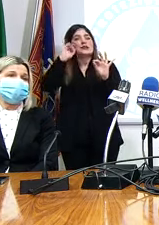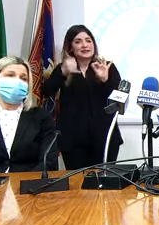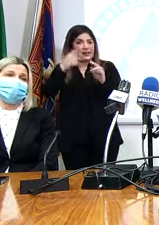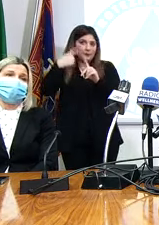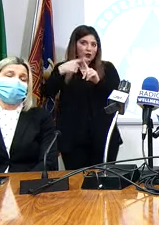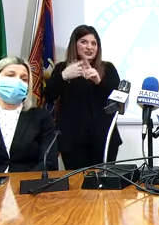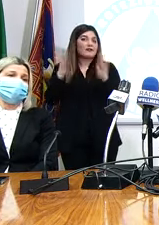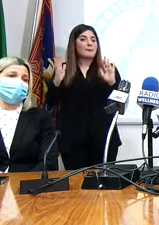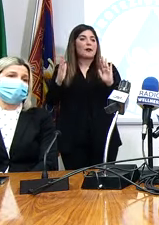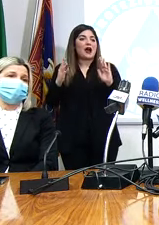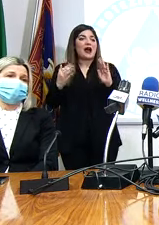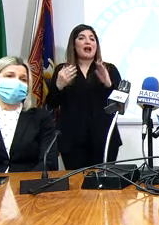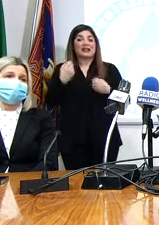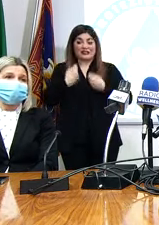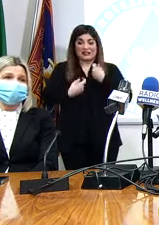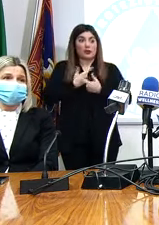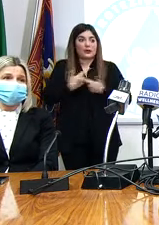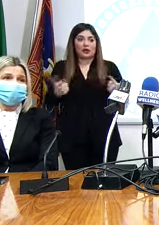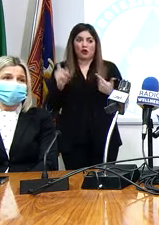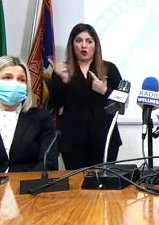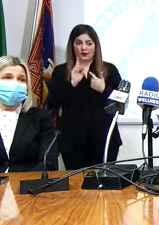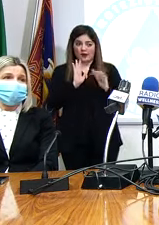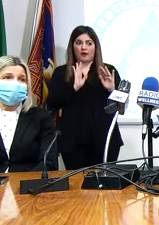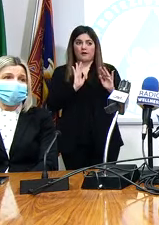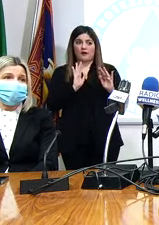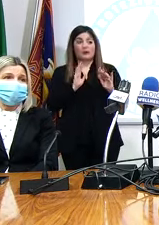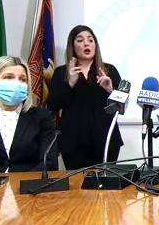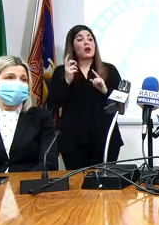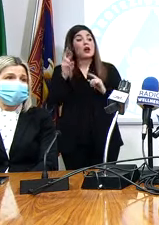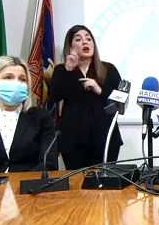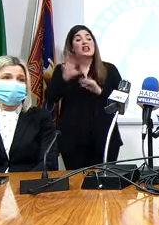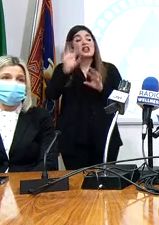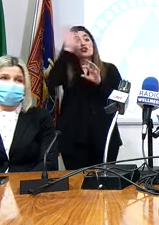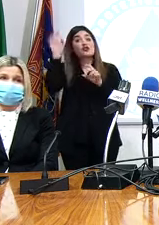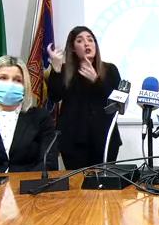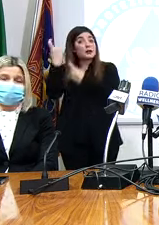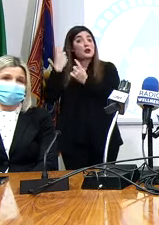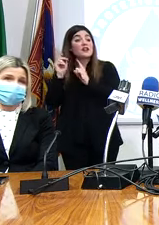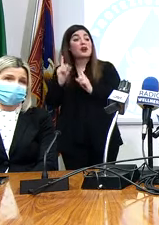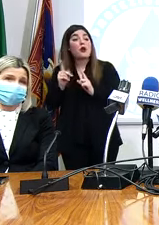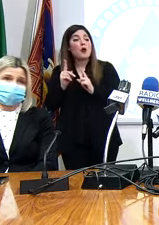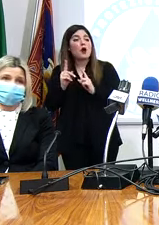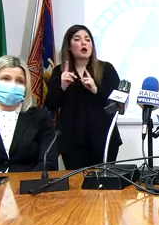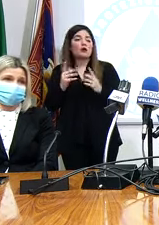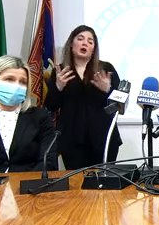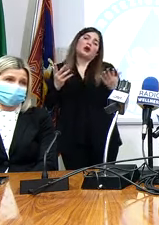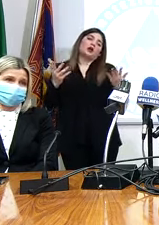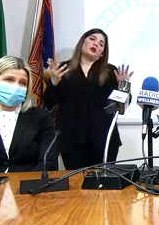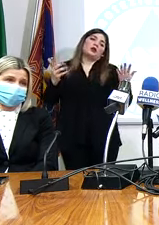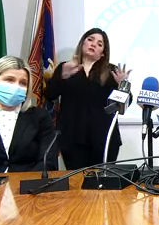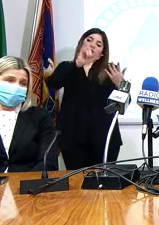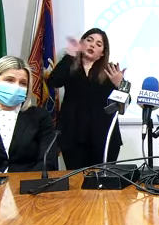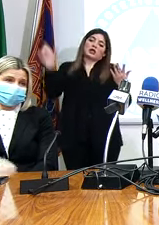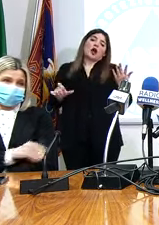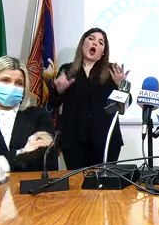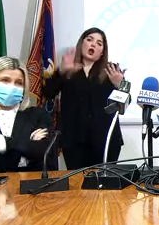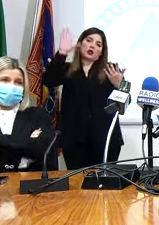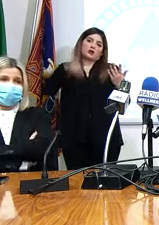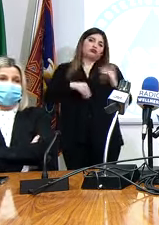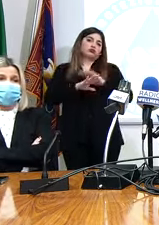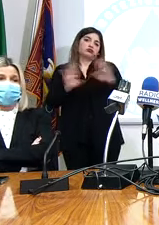arrivati? In generale i pazienti? Sì, i pazienti che abbiamo ospitato da quali regioni? No, un po' dappertutto, cioè da sud,